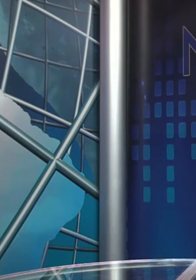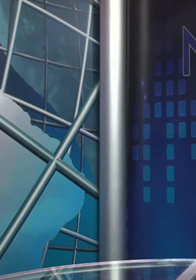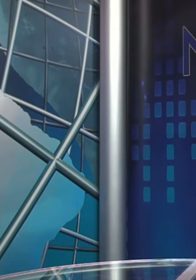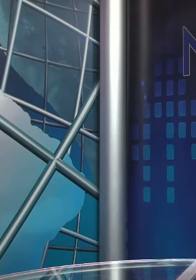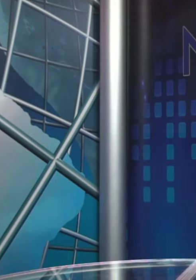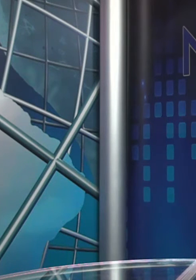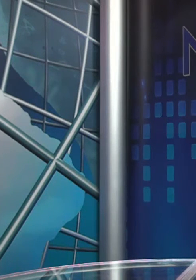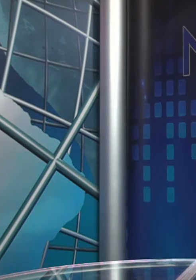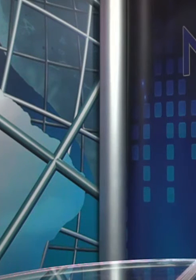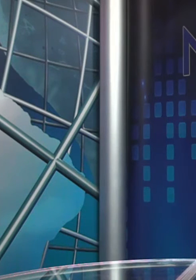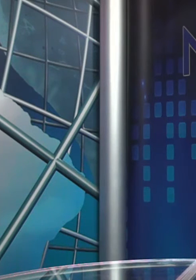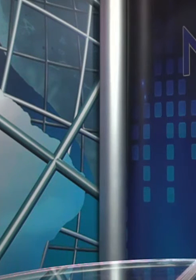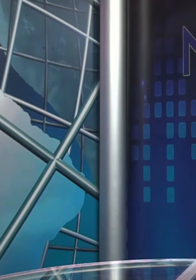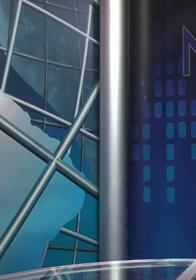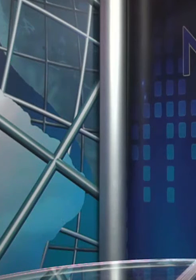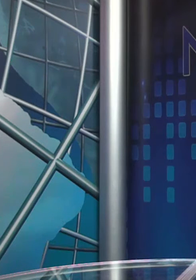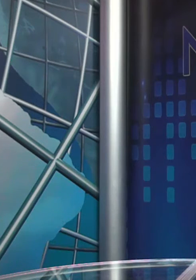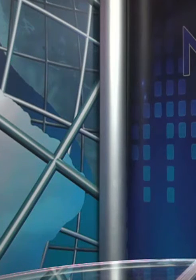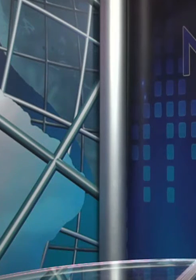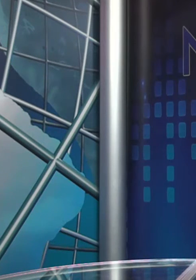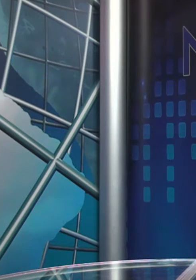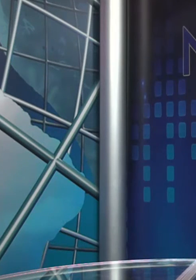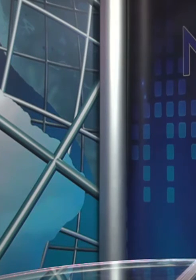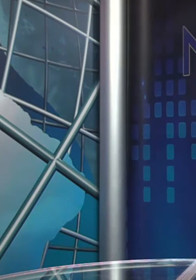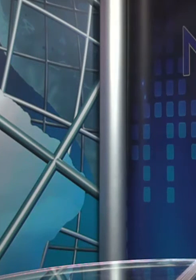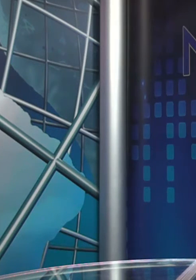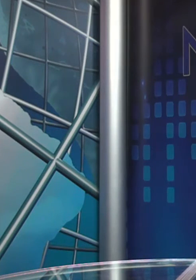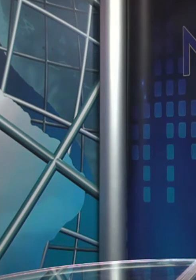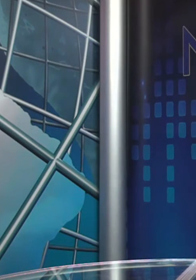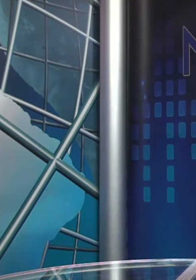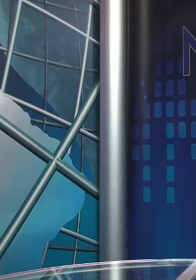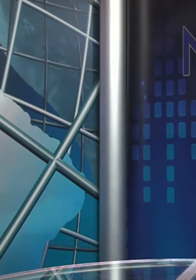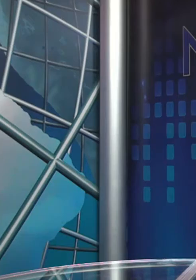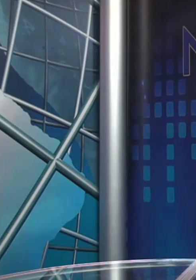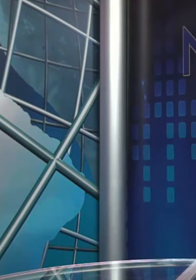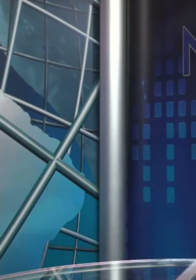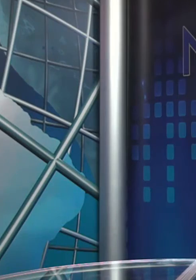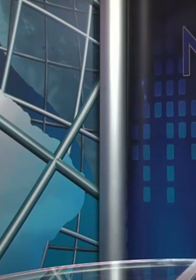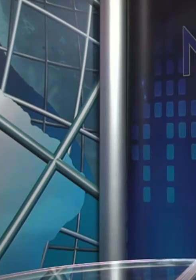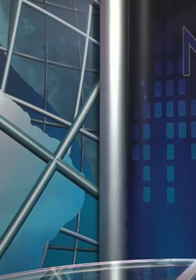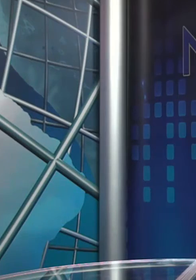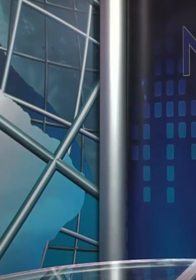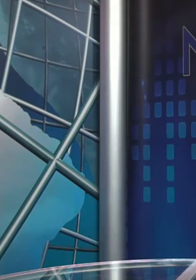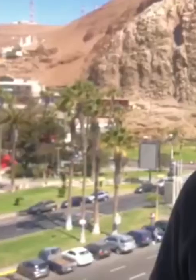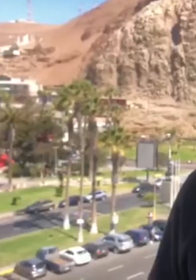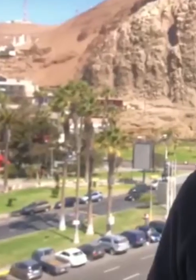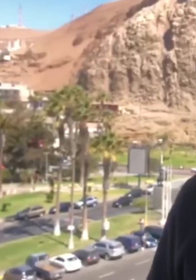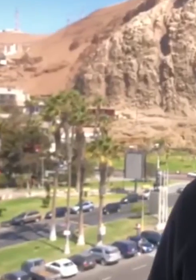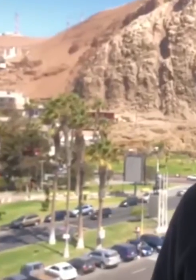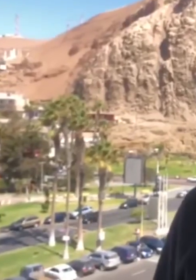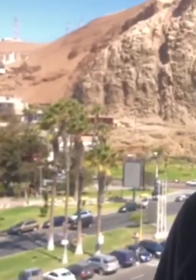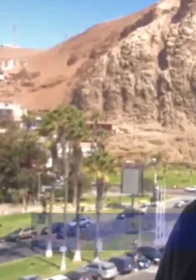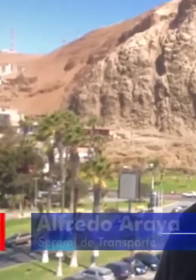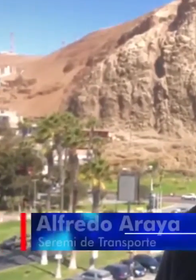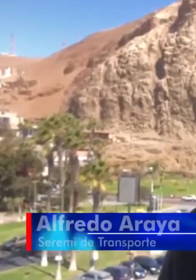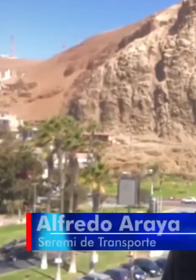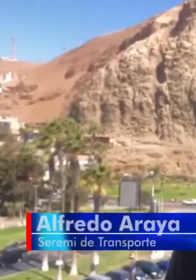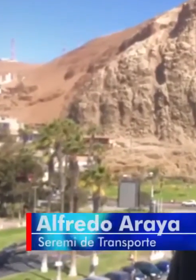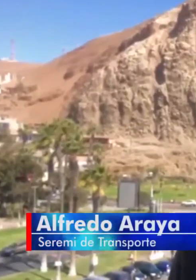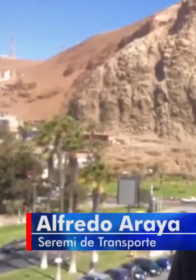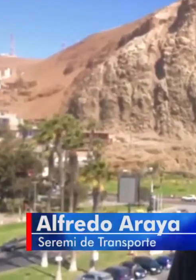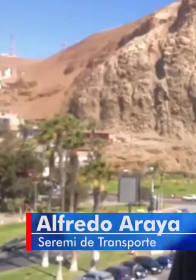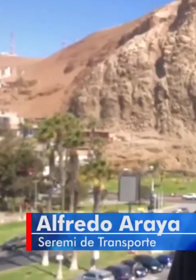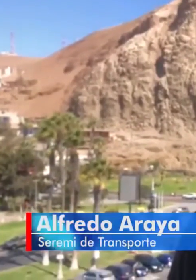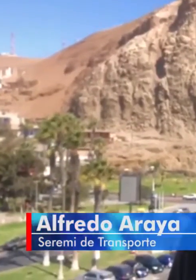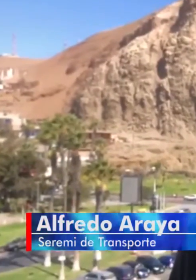los taxis colectivos acuerdan transportar un máximo de 3 pasajeros por vehículo. En la evaluación que hemos realizado